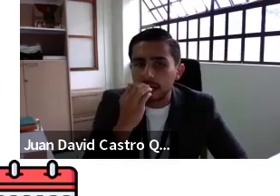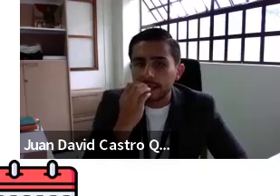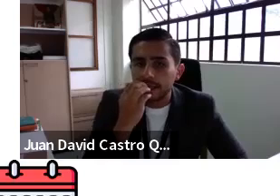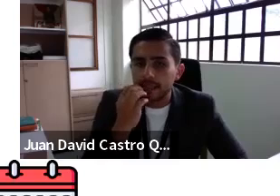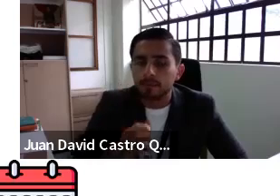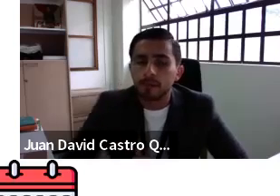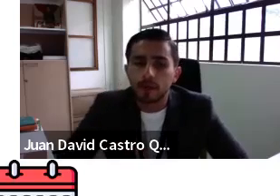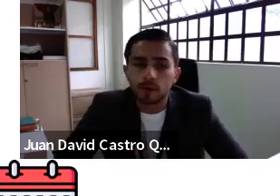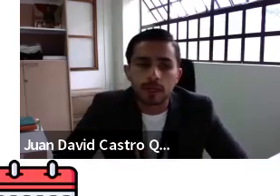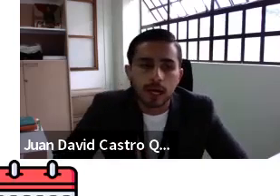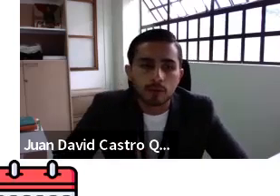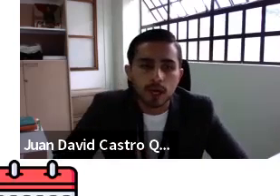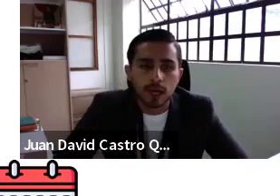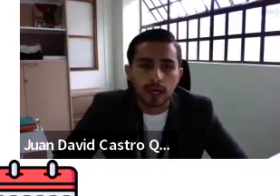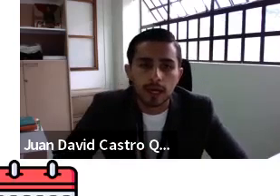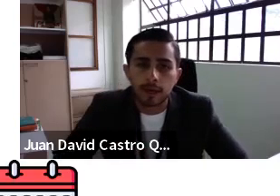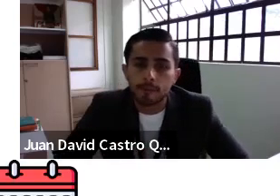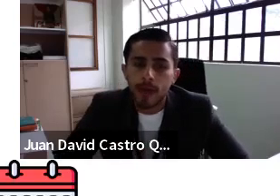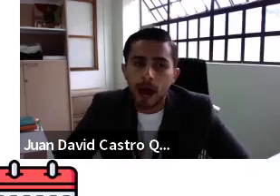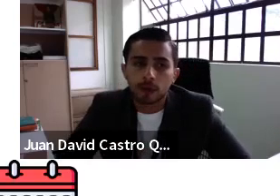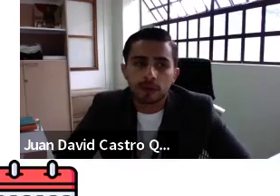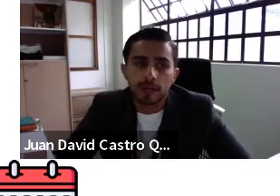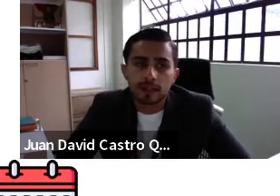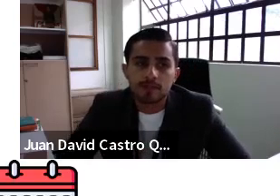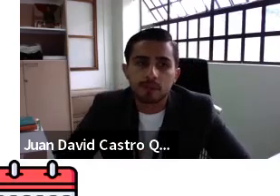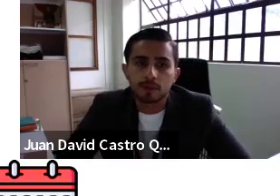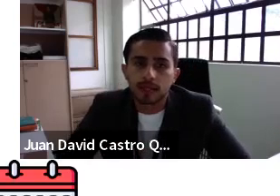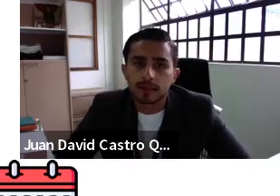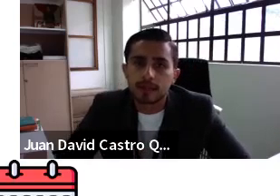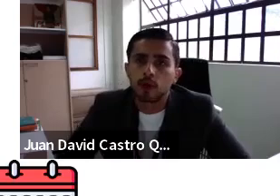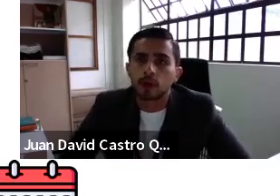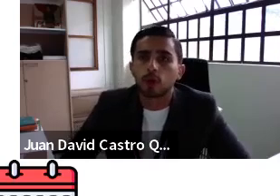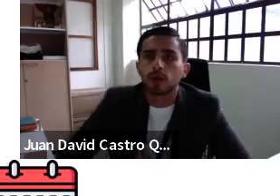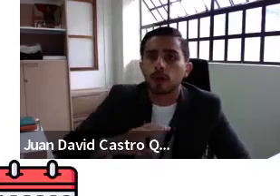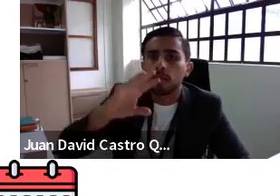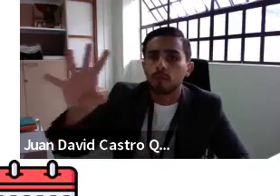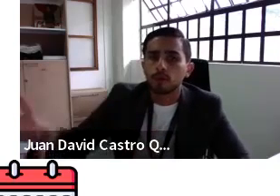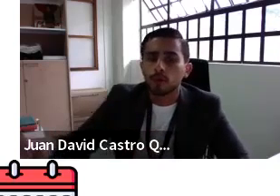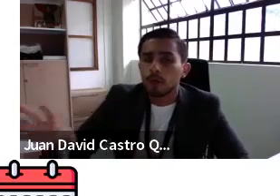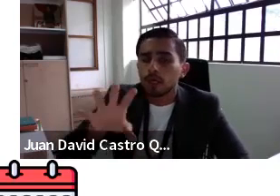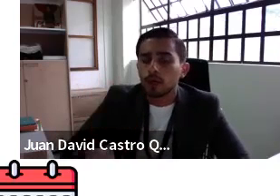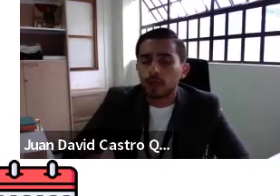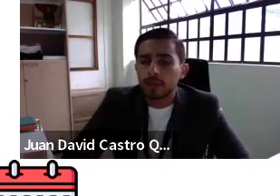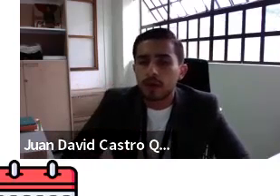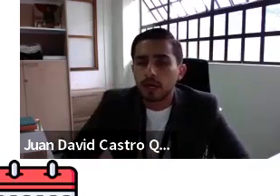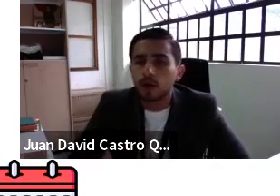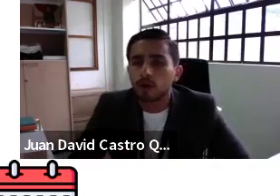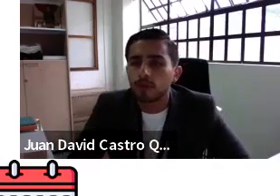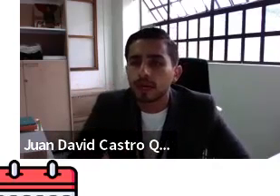la línea de tiempo, pero digamos que hay unos referentes importantes de lo que ha ocurrido en el mundo y lo que ha pasado aquí en Colombia